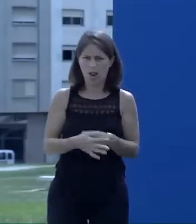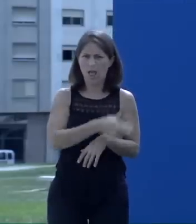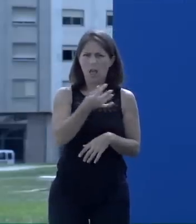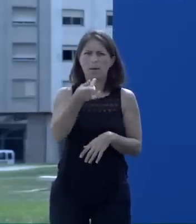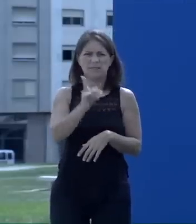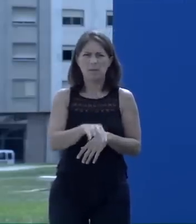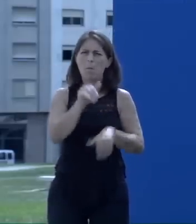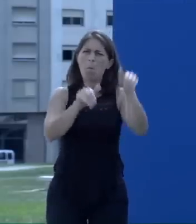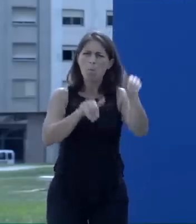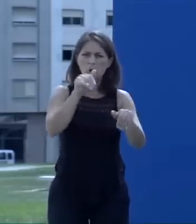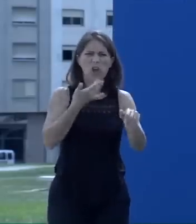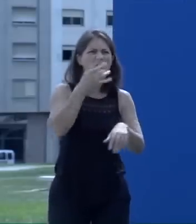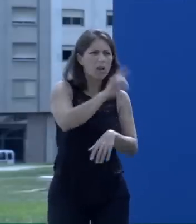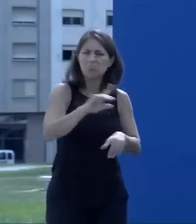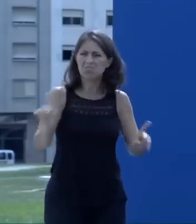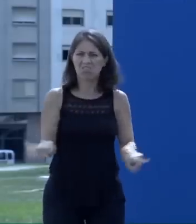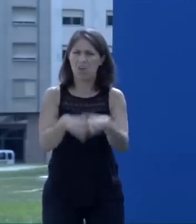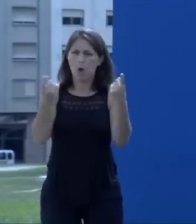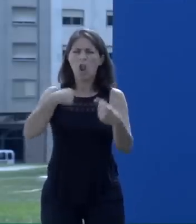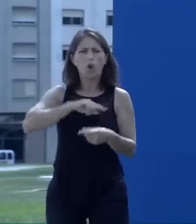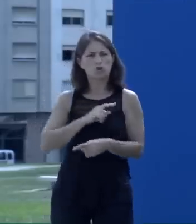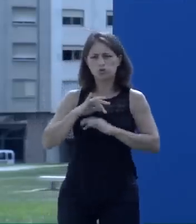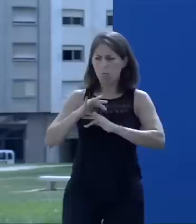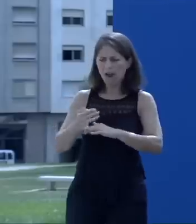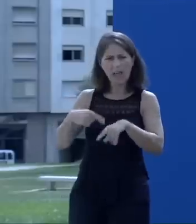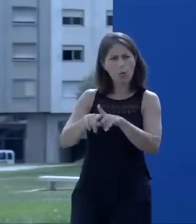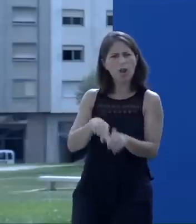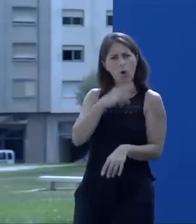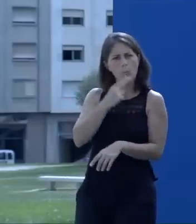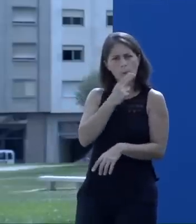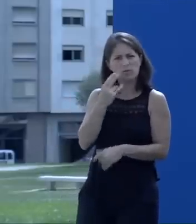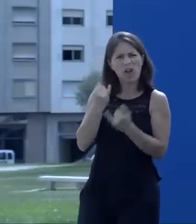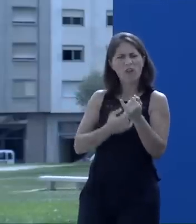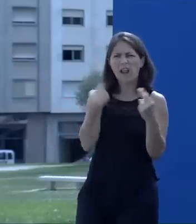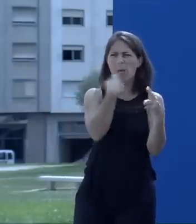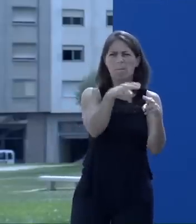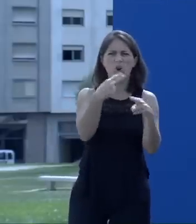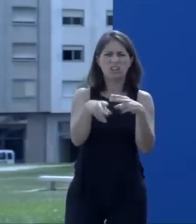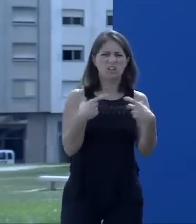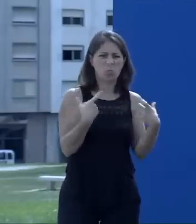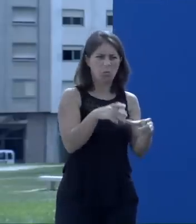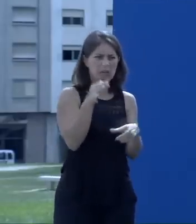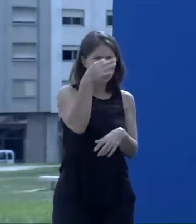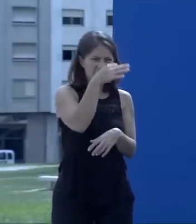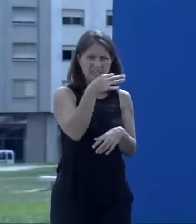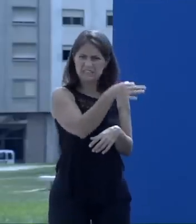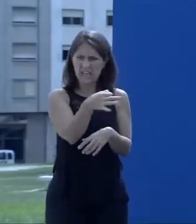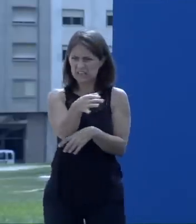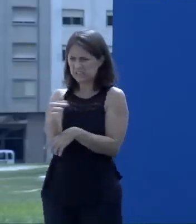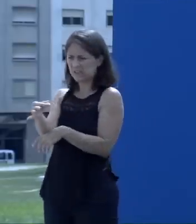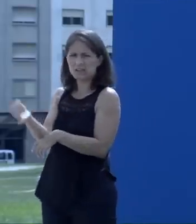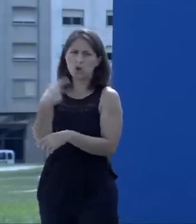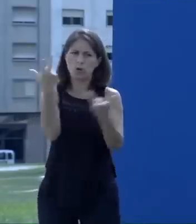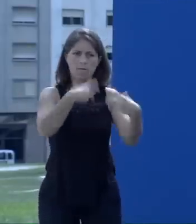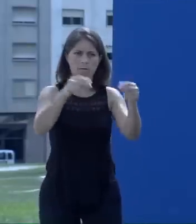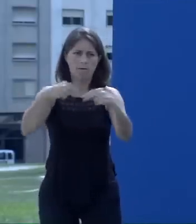de a quen votemos, porque Marea se compromete desde o momento do seu nacemento a acabar cas políticas sectaristas, a hora de